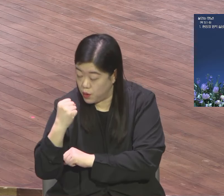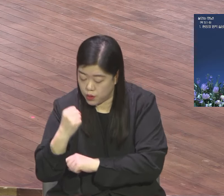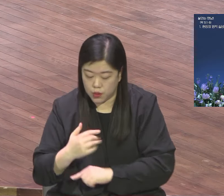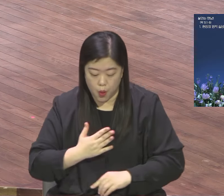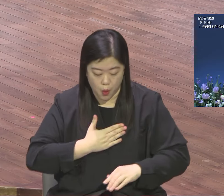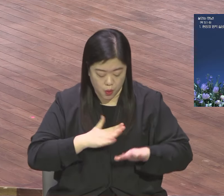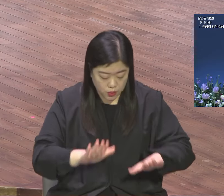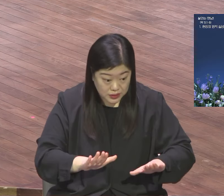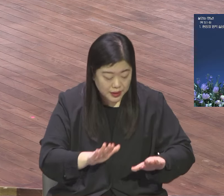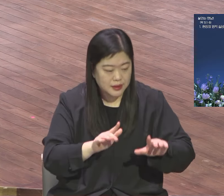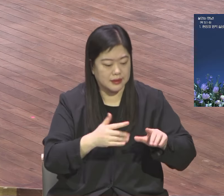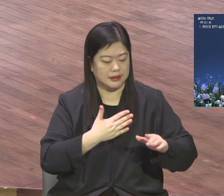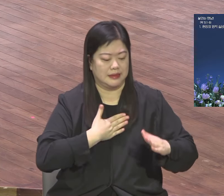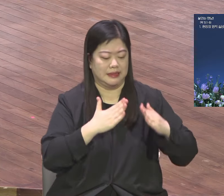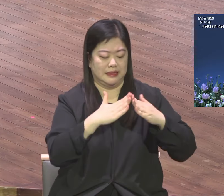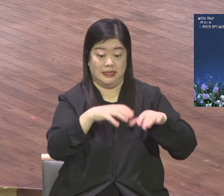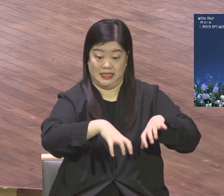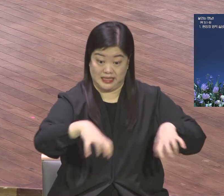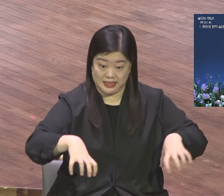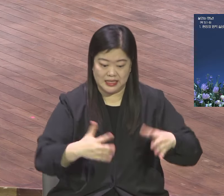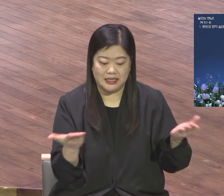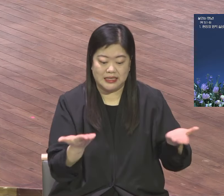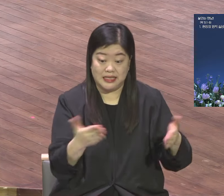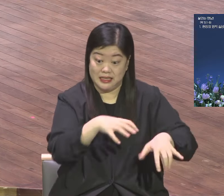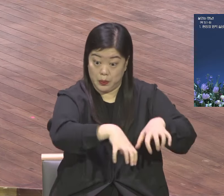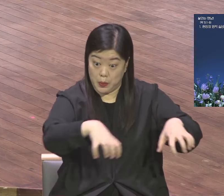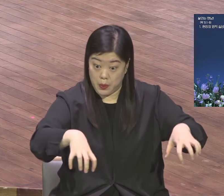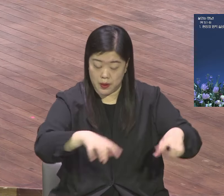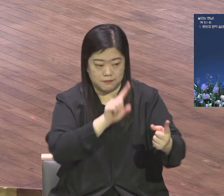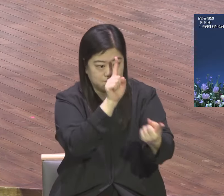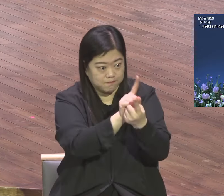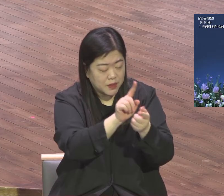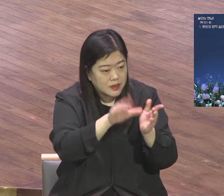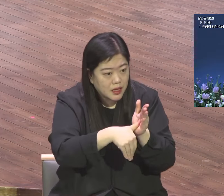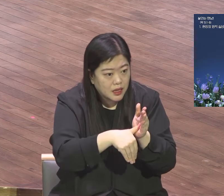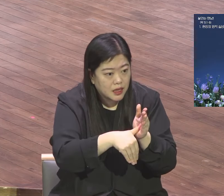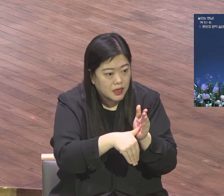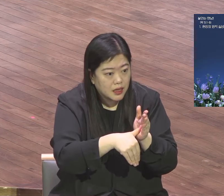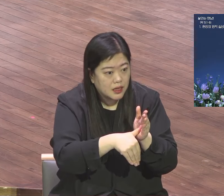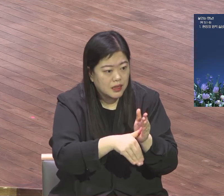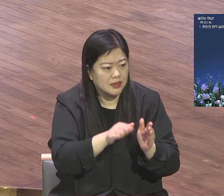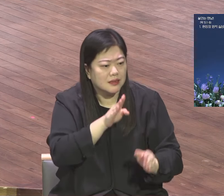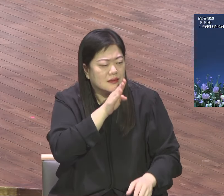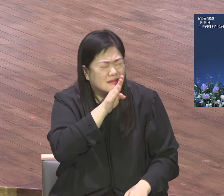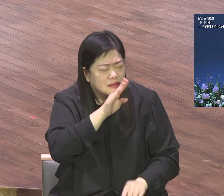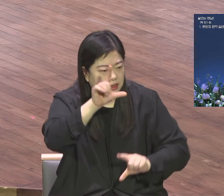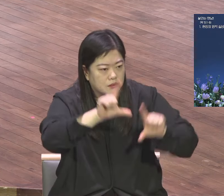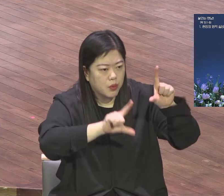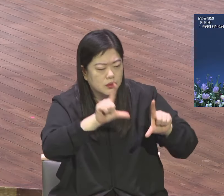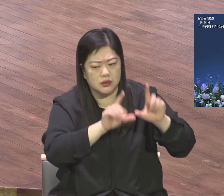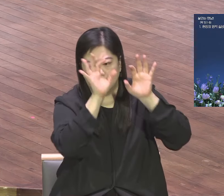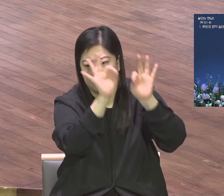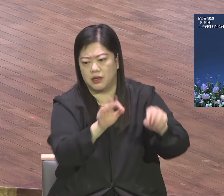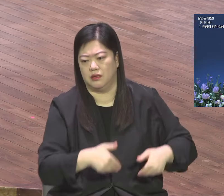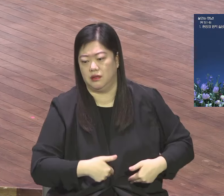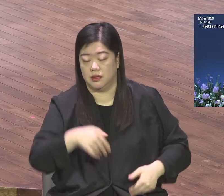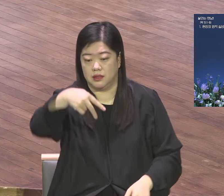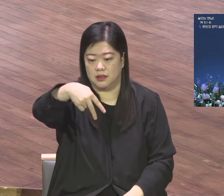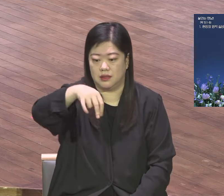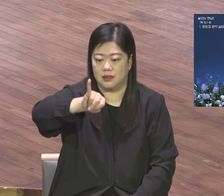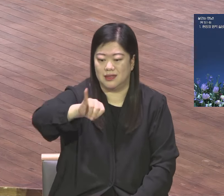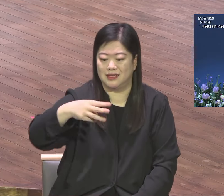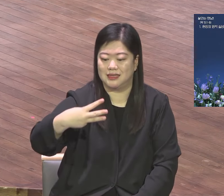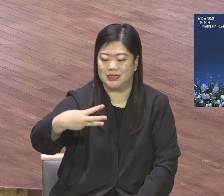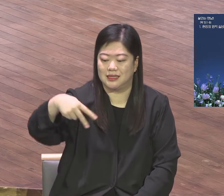눈, 현장을 보는 눈을 열어주고 있어요. 대부분의 사람들은 다 현장의 눈,